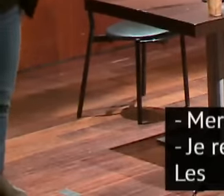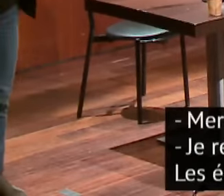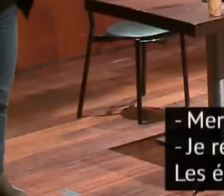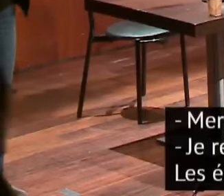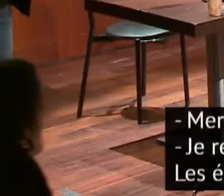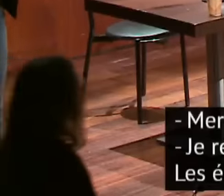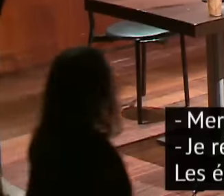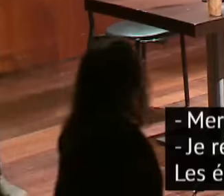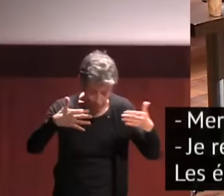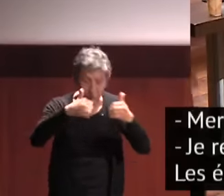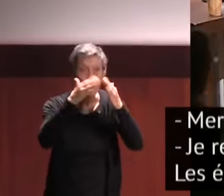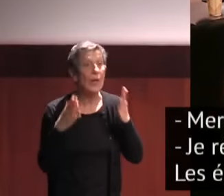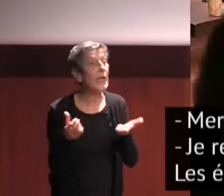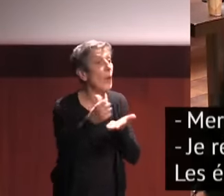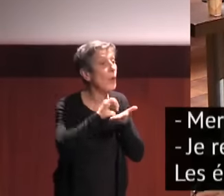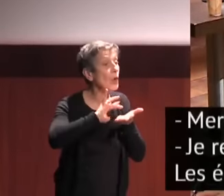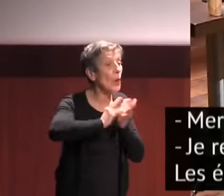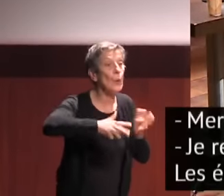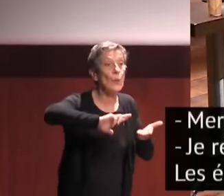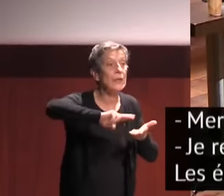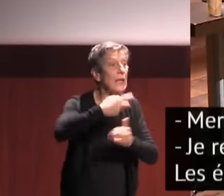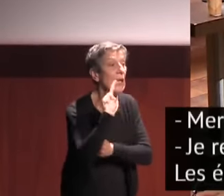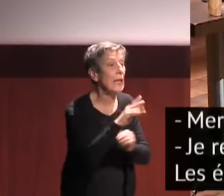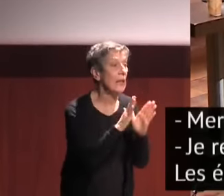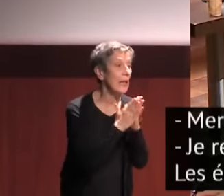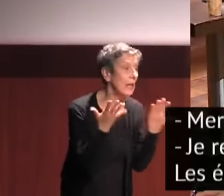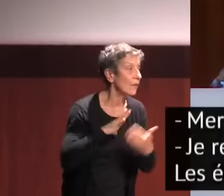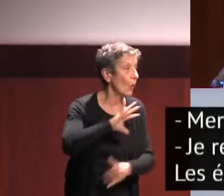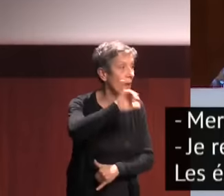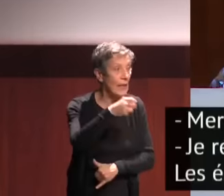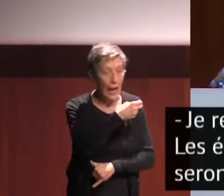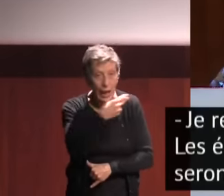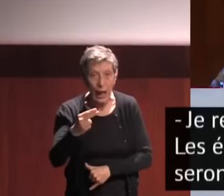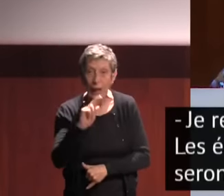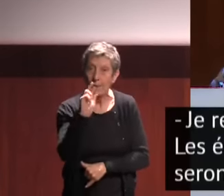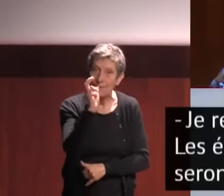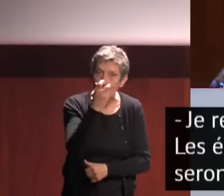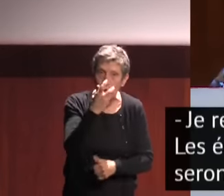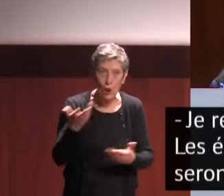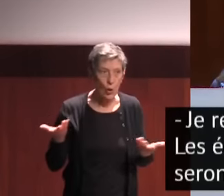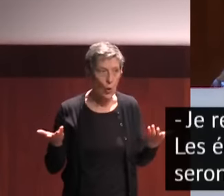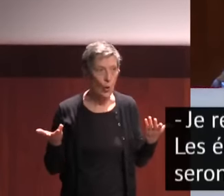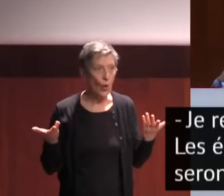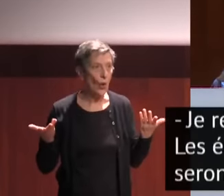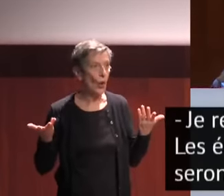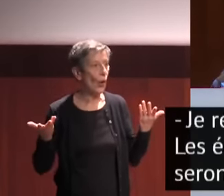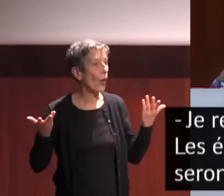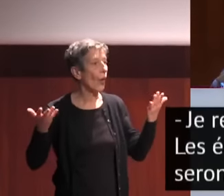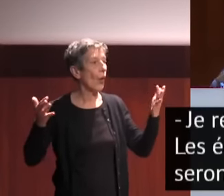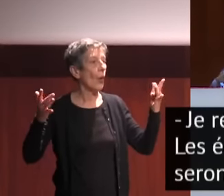seront en dédicace. Vous pourrez retrouver Yann Quentin, Victor Abou